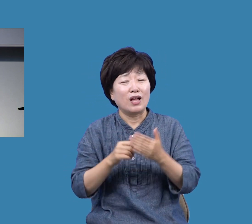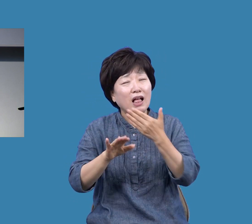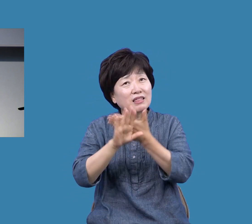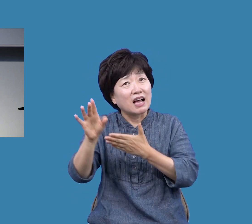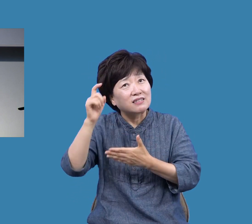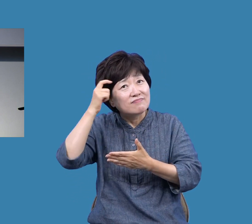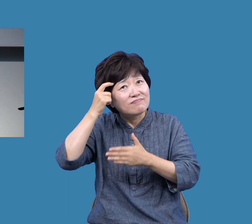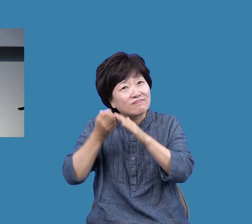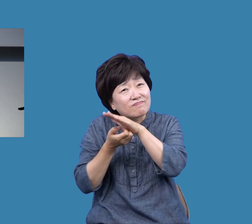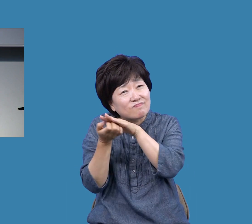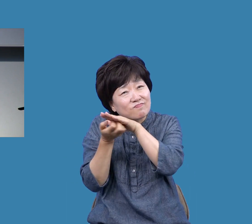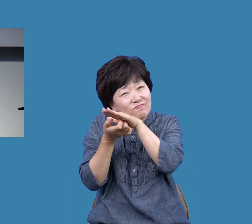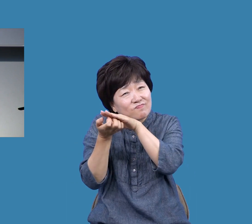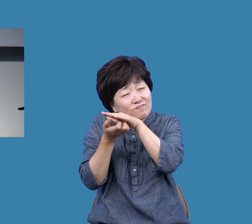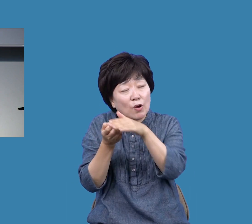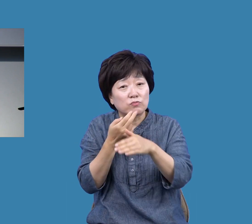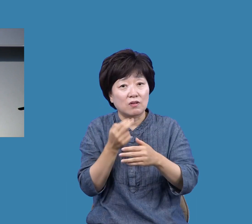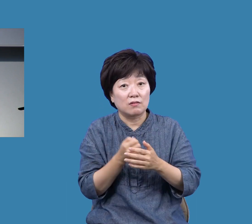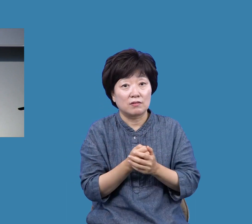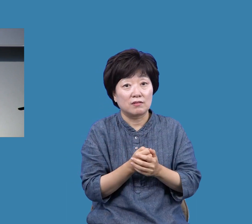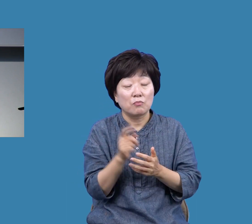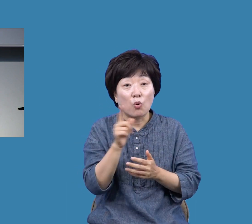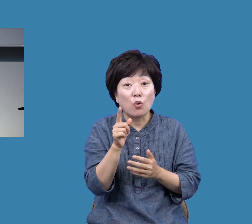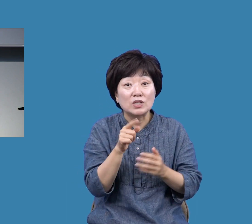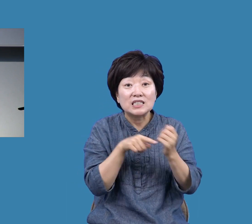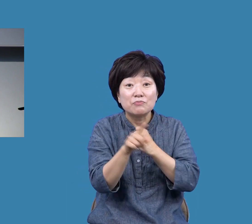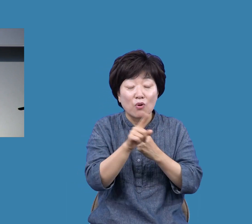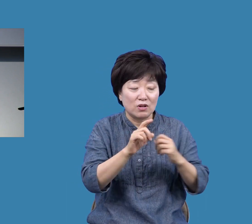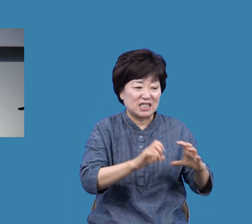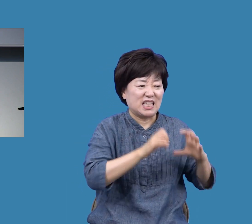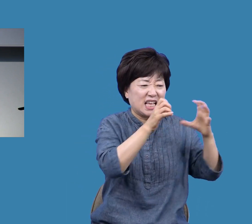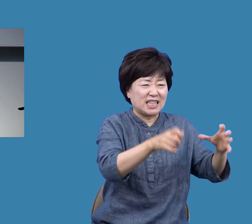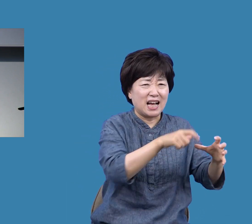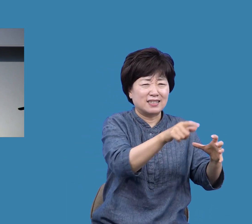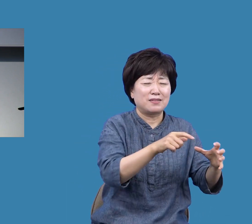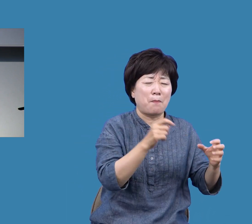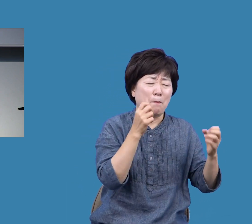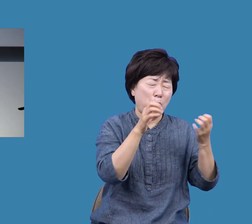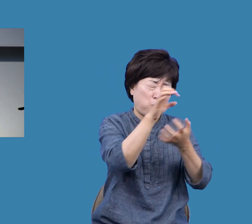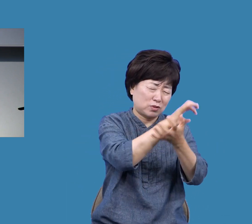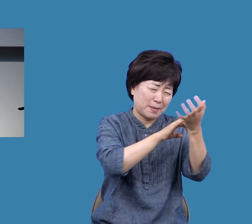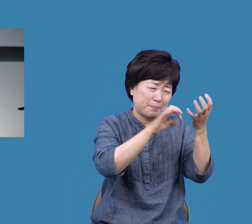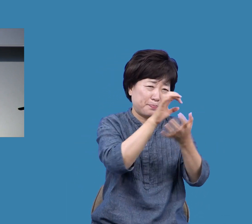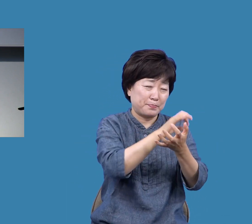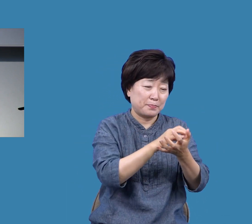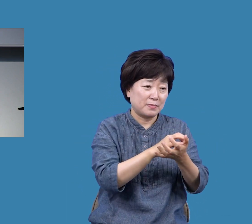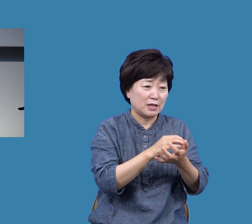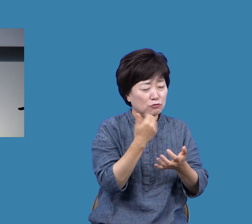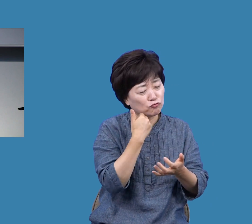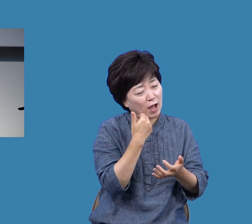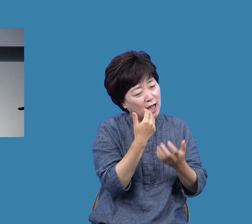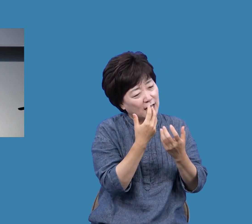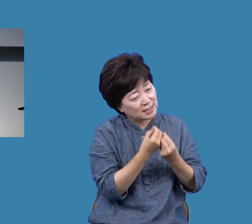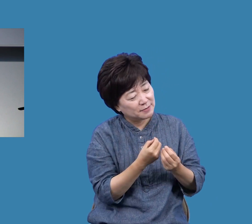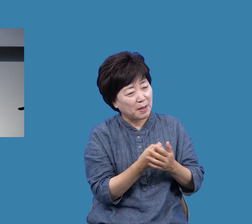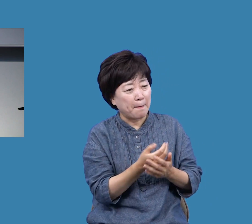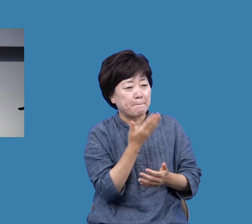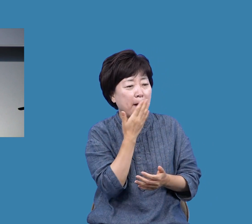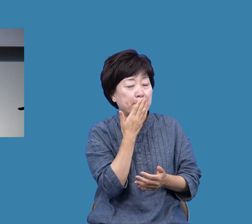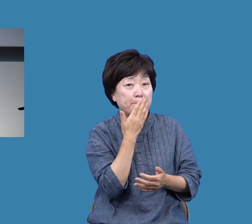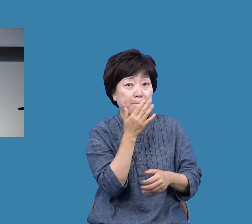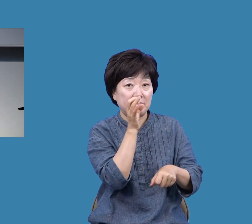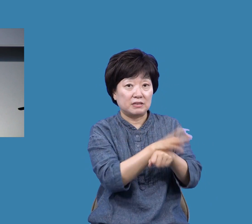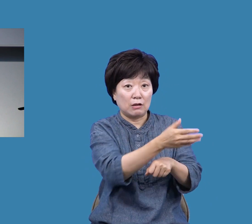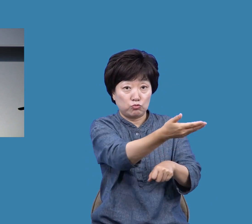다른 의도가 여러분 뭔지 아시죠? 이 세상은요 참 복잡합니다. 예를 들어서 누가 밥을 한 끼 사줬어. 그러면 그 다음에